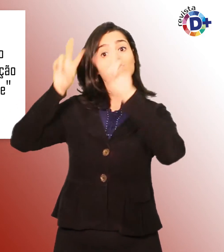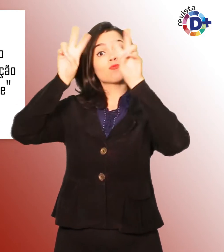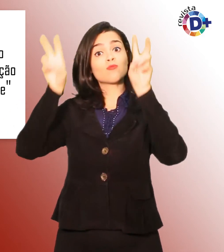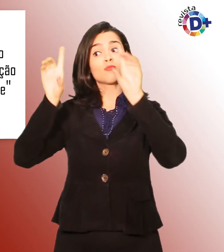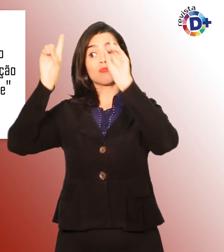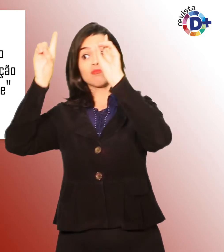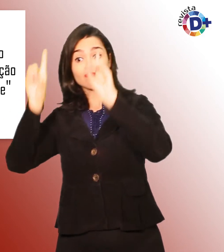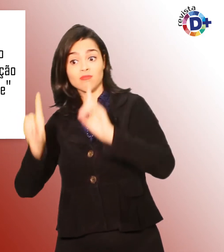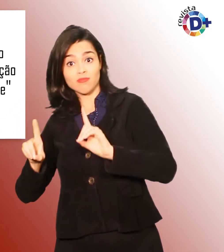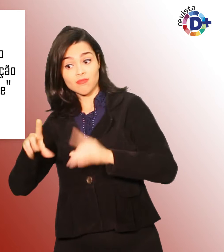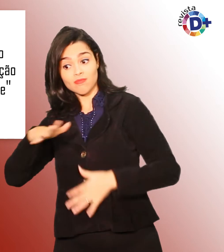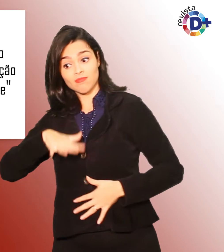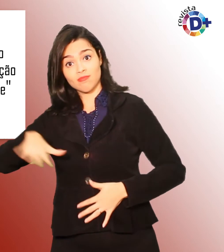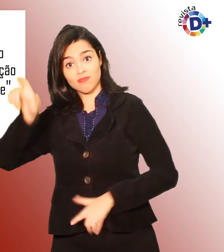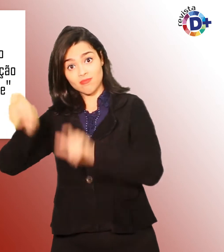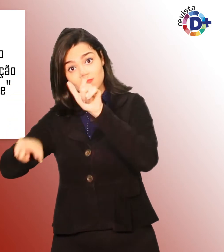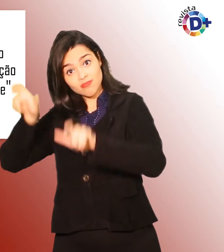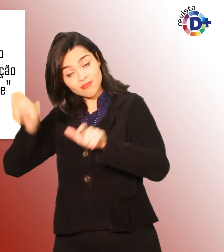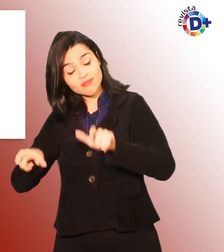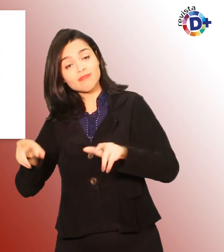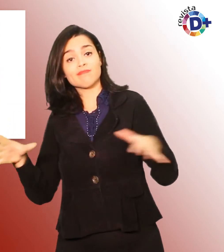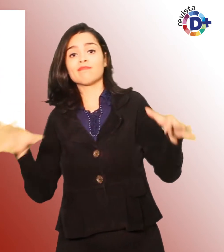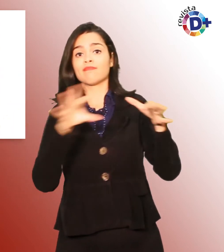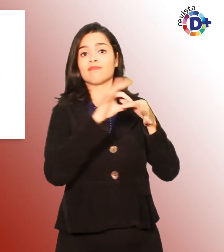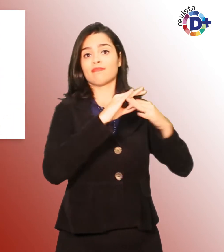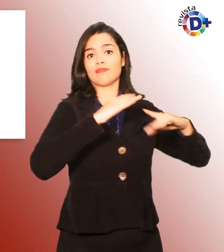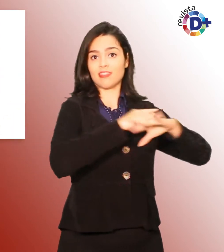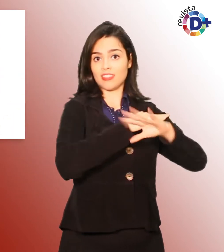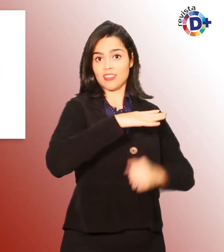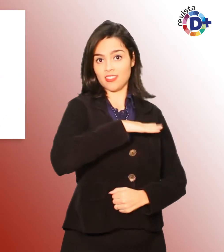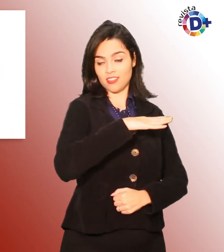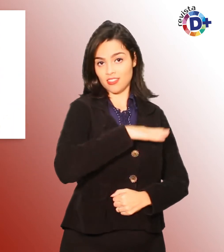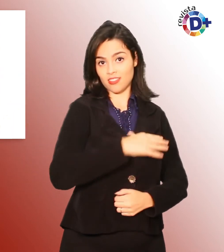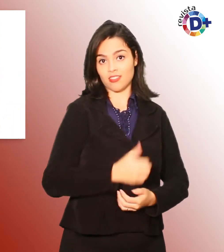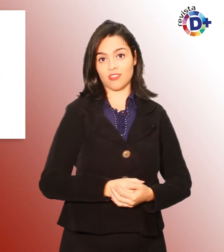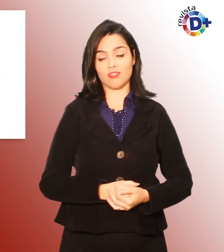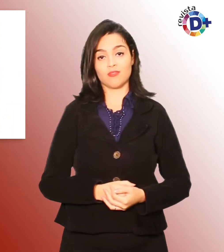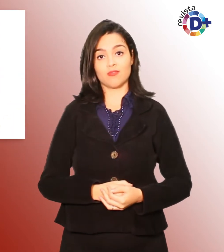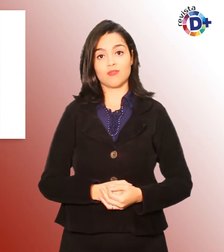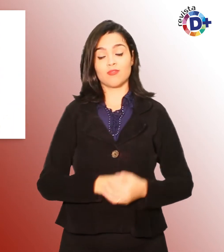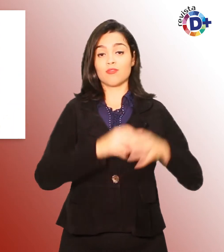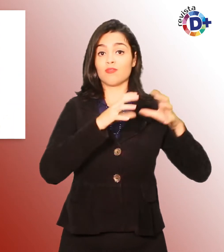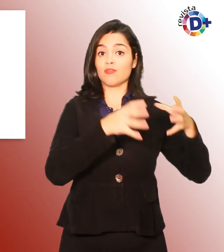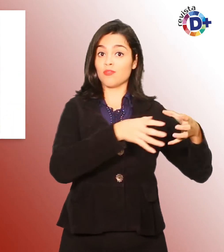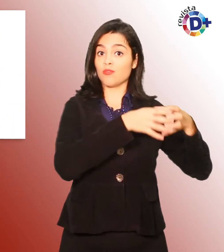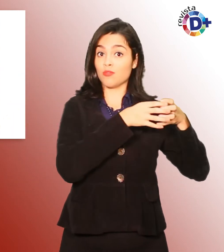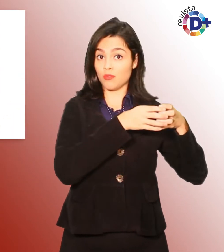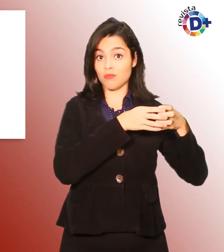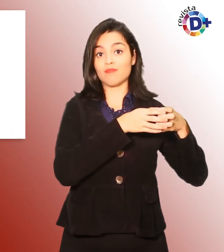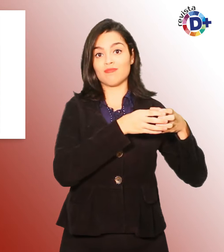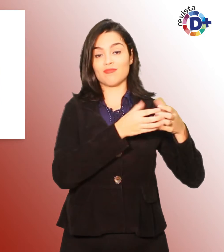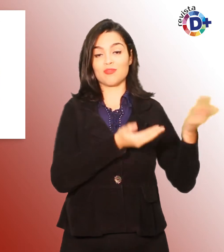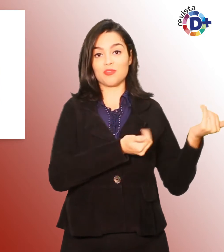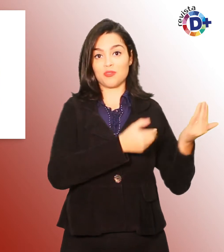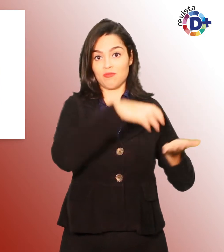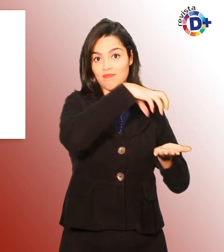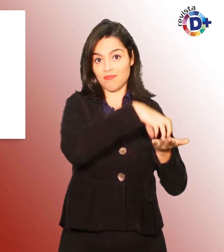deficiência ea cidade o centro cultural da juventude ruth cardoso recebe neste sábado